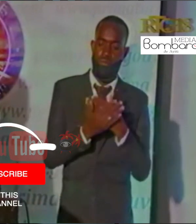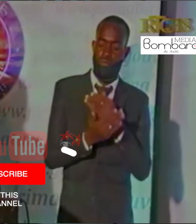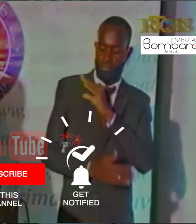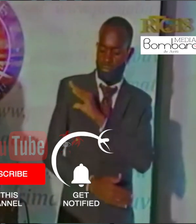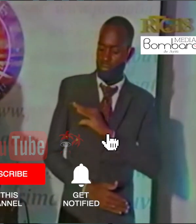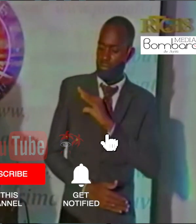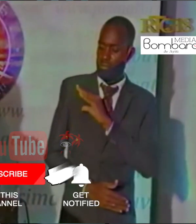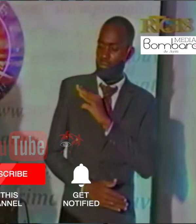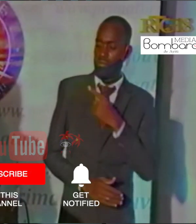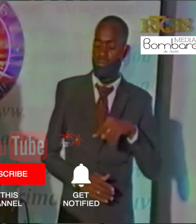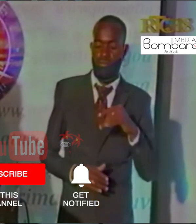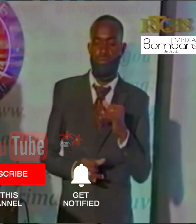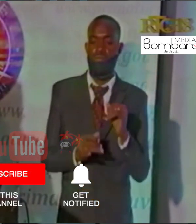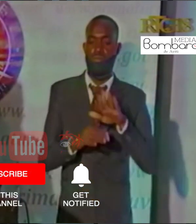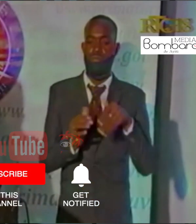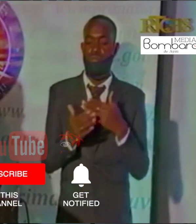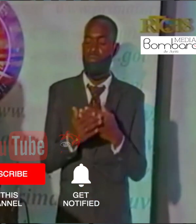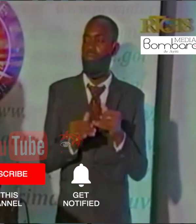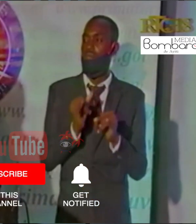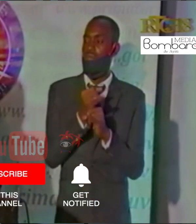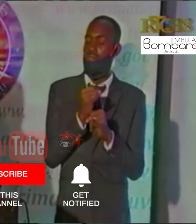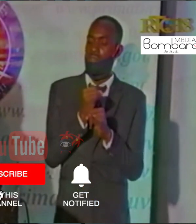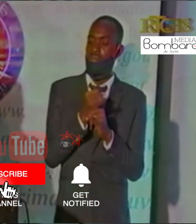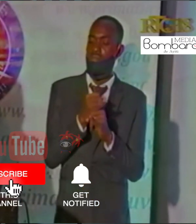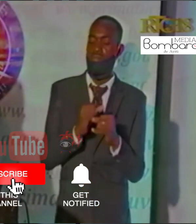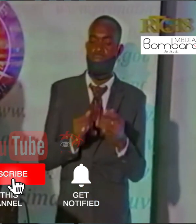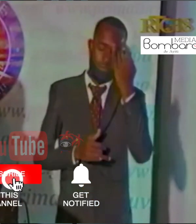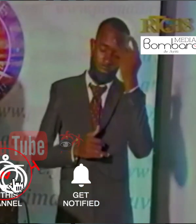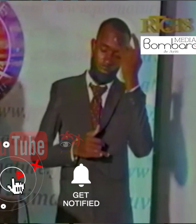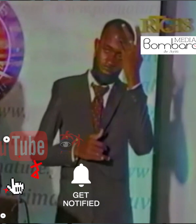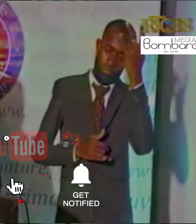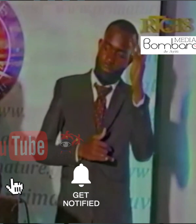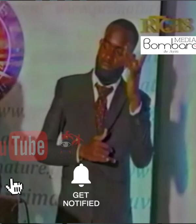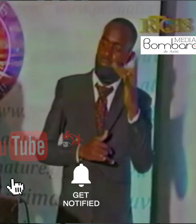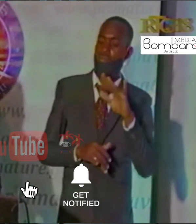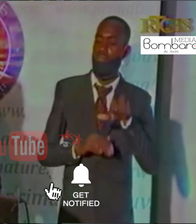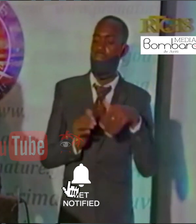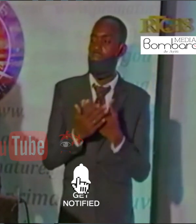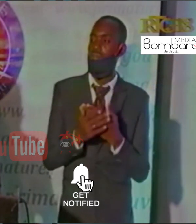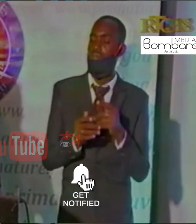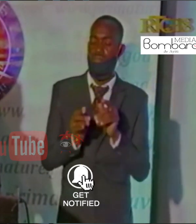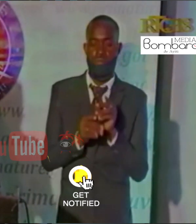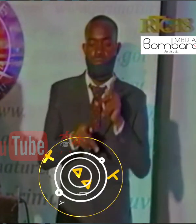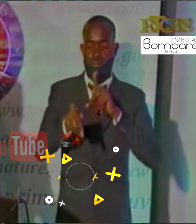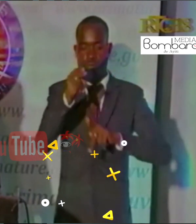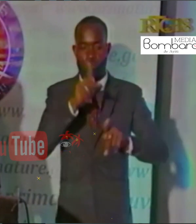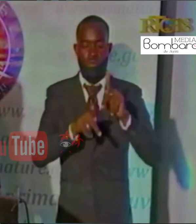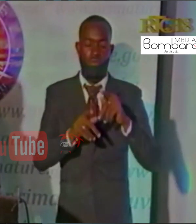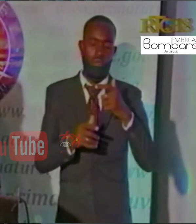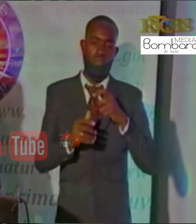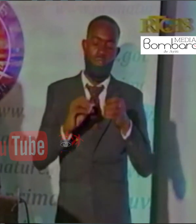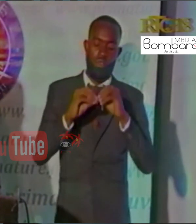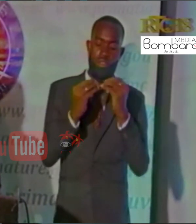en place d'institutions intelligentes, vers la mise en place de nouvelles structures organisationnelles, tant dans les institutions publiques, dans les organisations